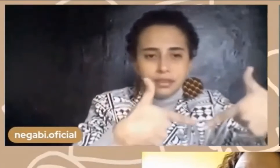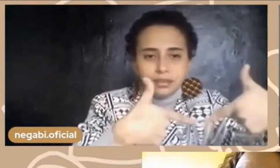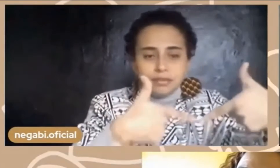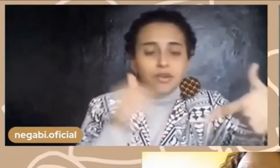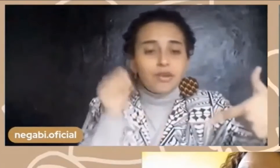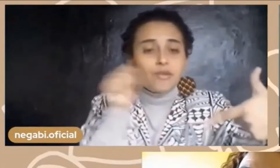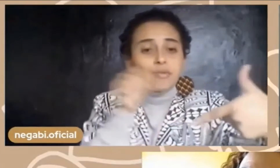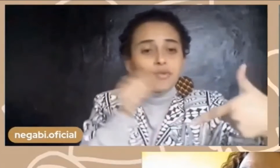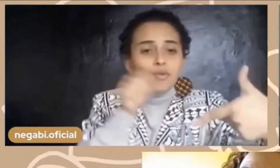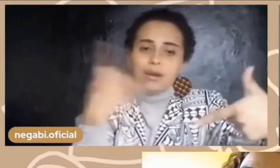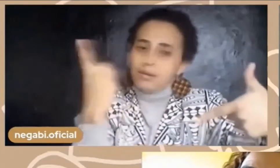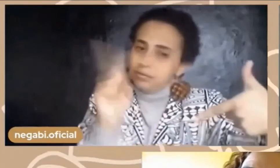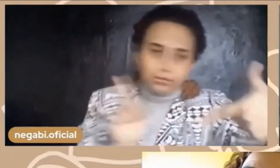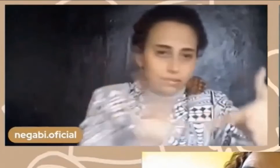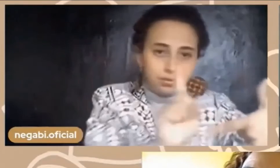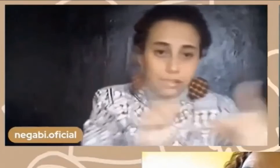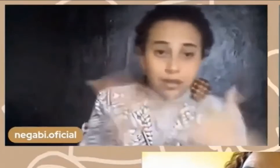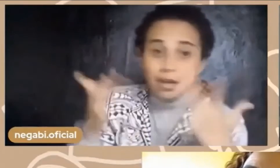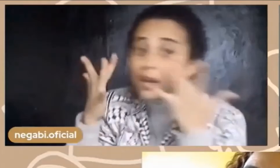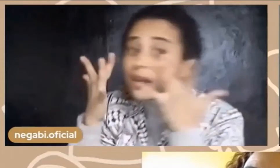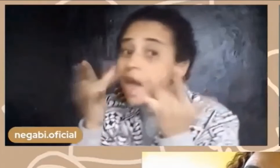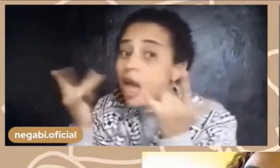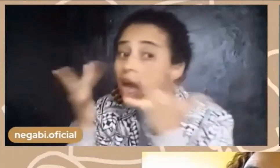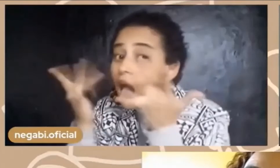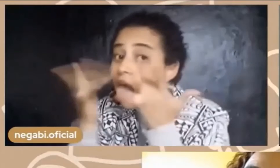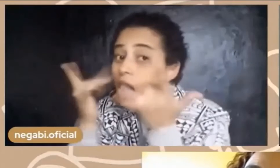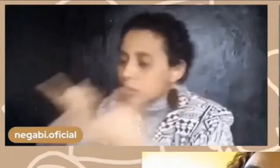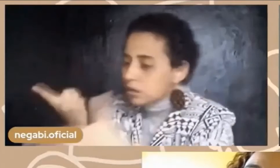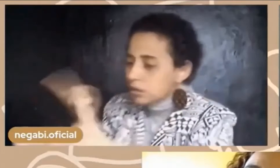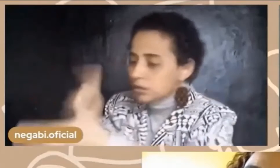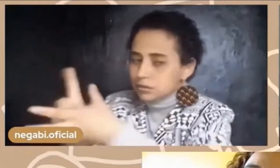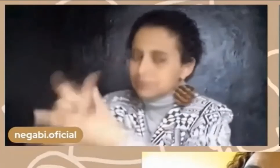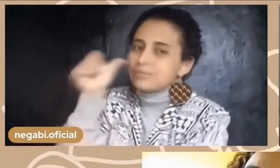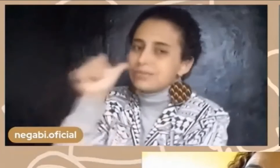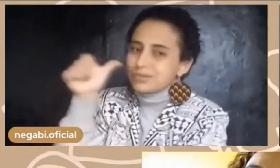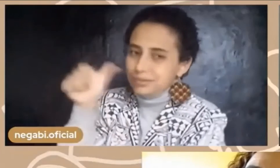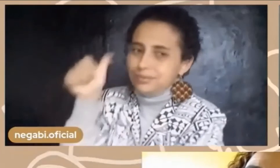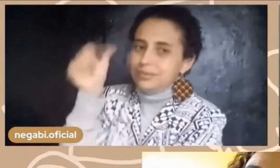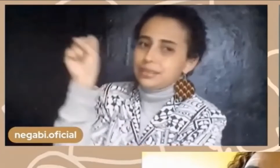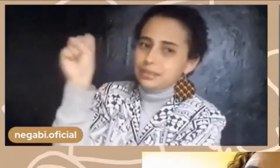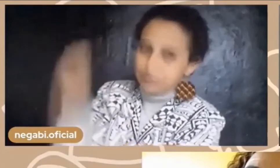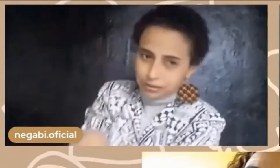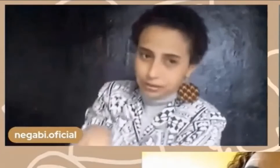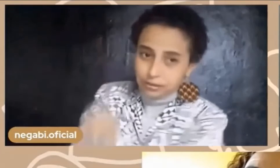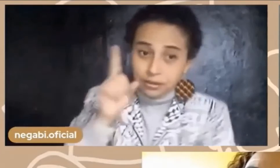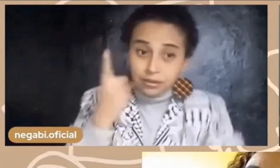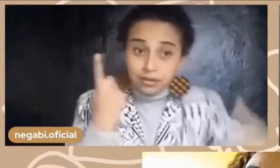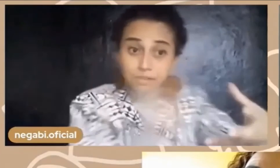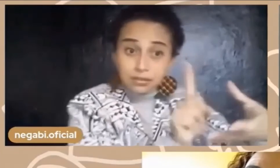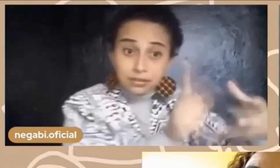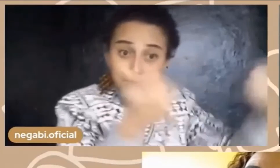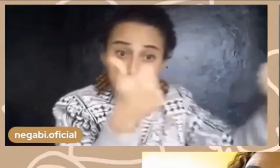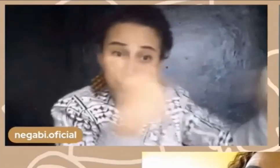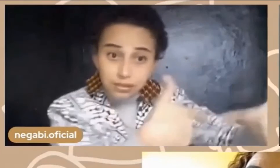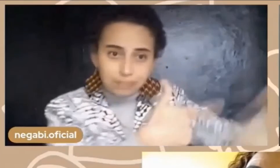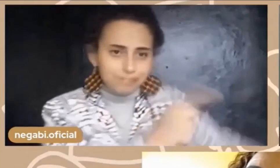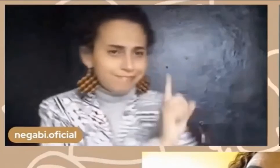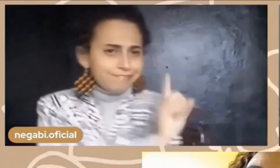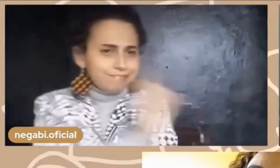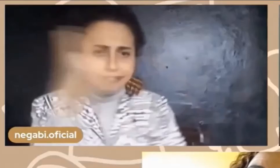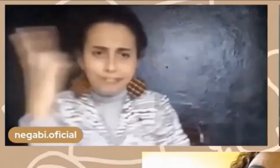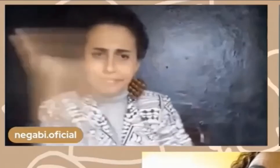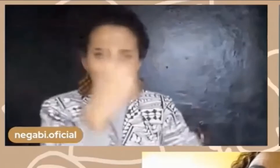maior quantidade de intérpretes, né, no Islã. Agora no teatro, sim, tem mais